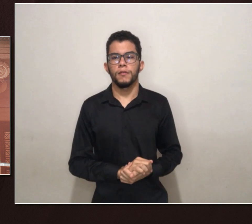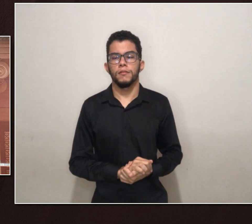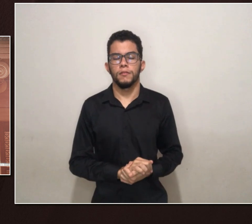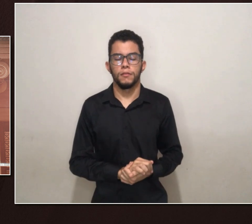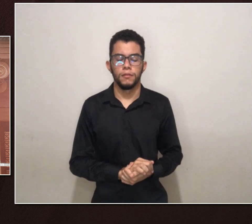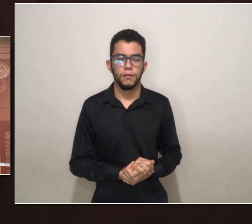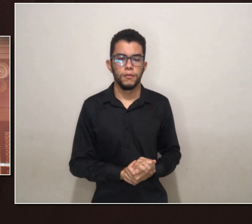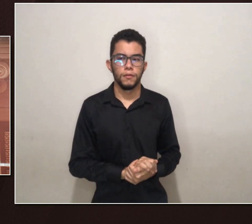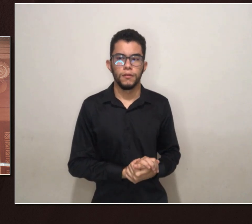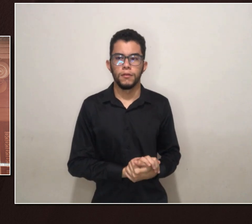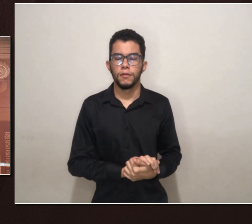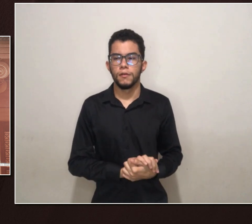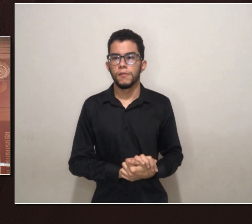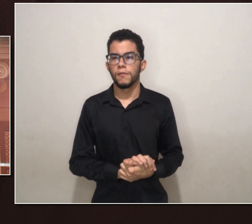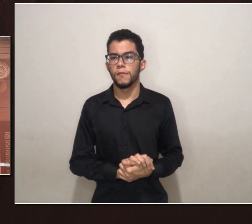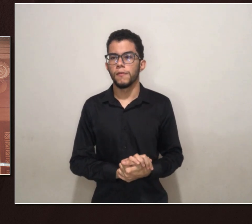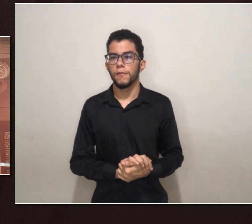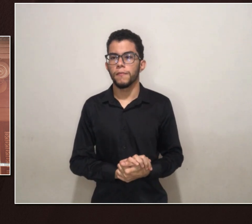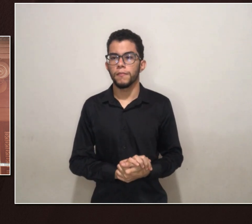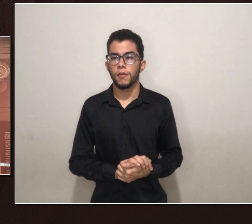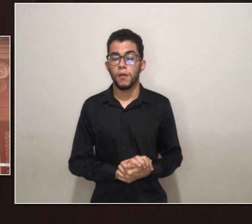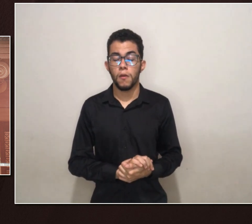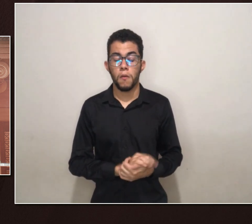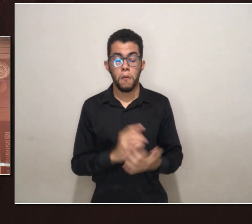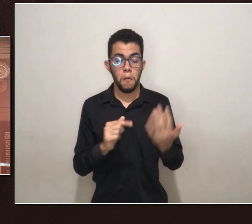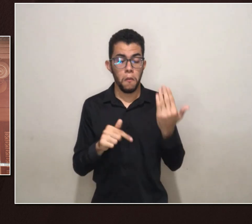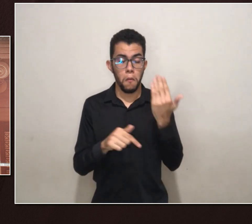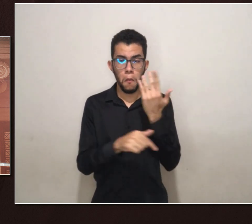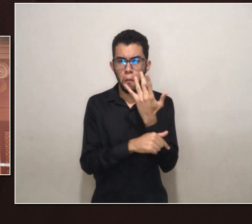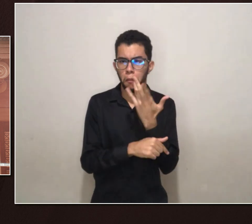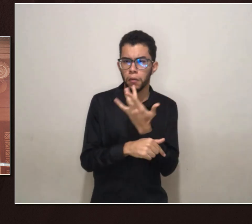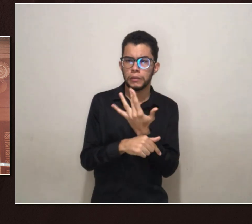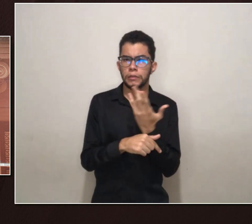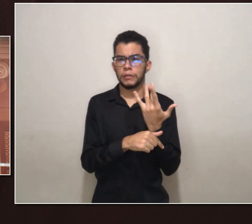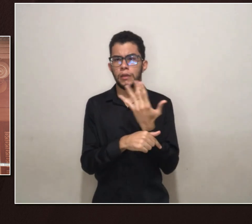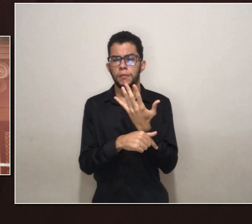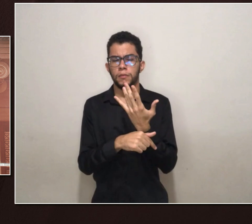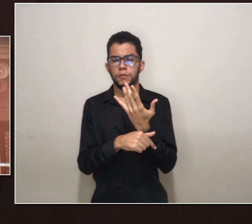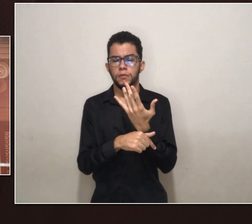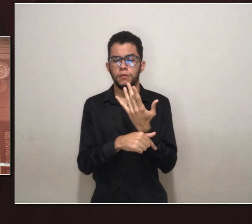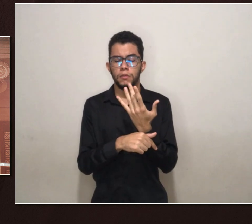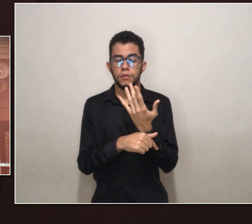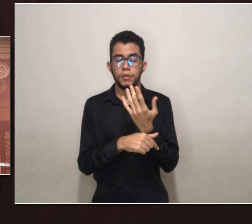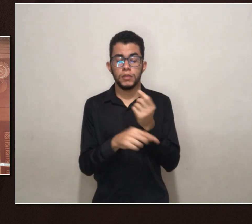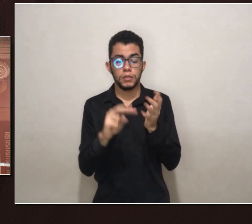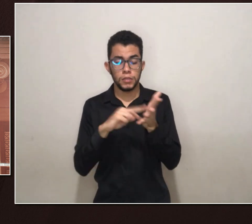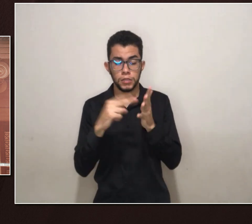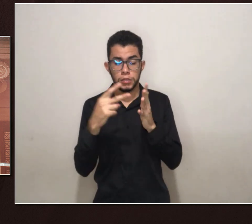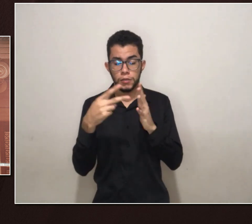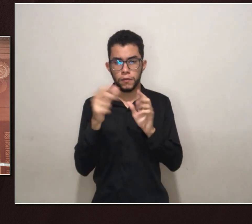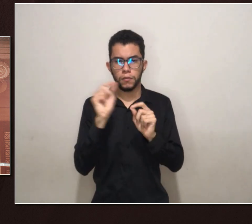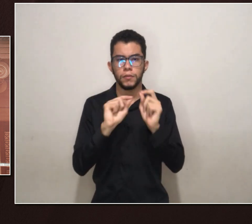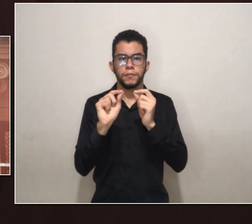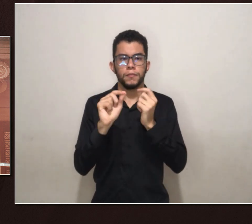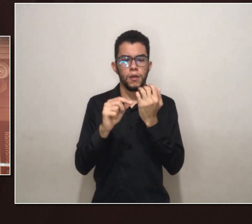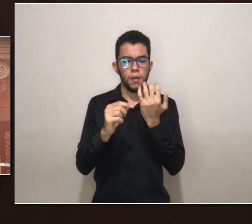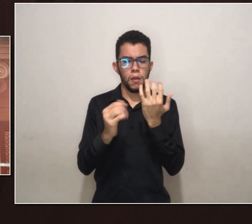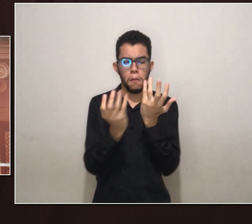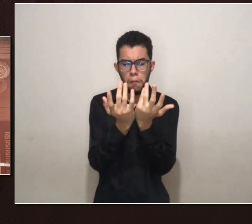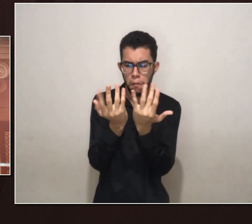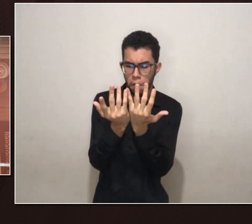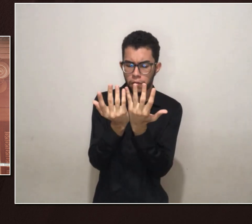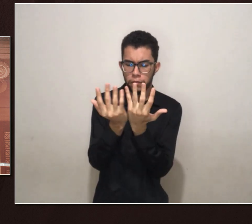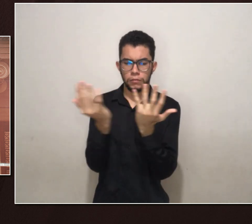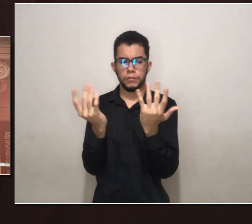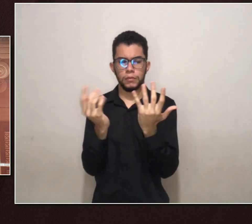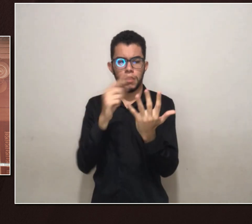com a remoção do candelabro, a menos que haja arrependimento. Muito bem. Na primeira epístola a Timóteo,